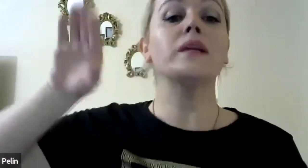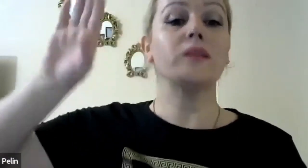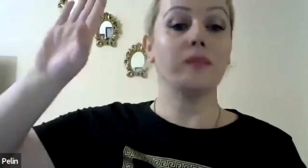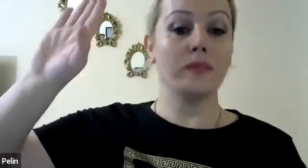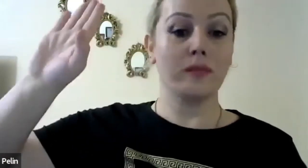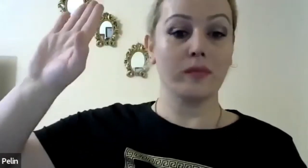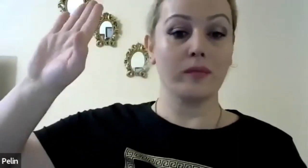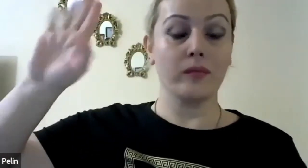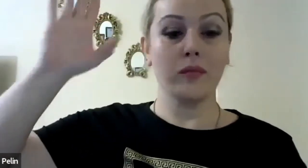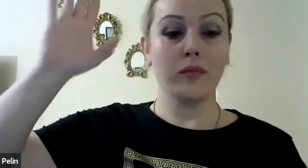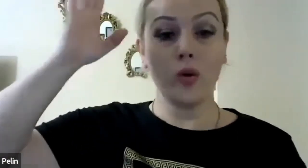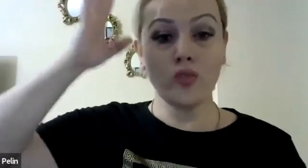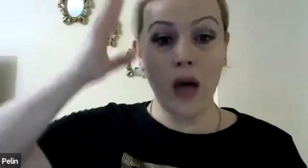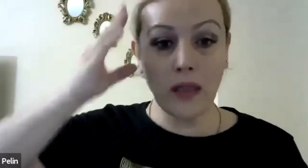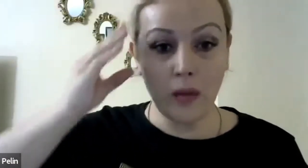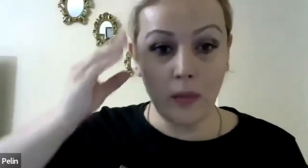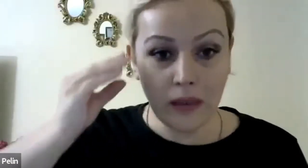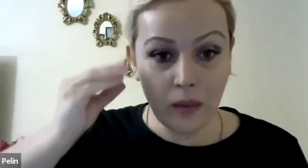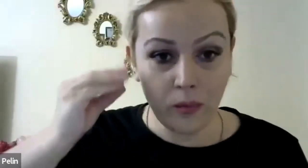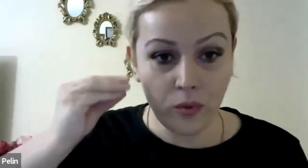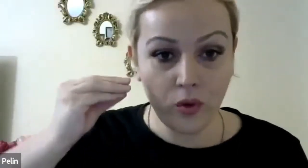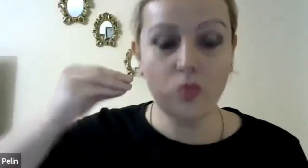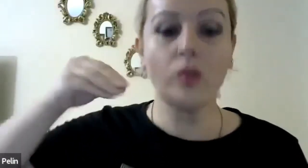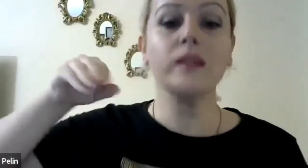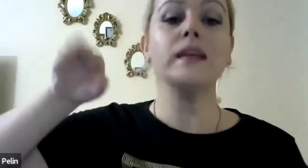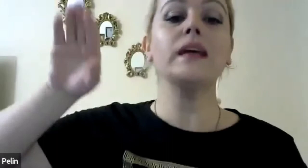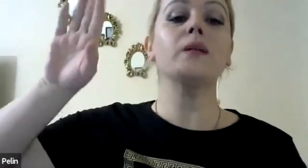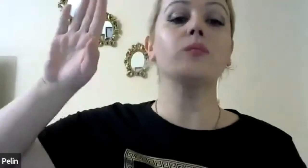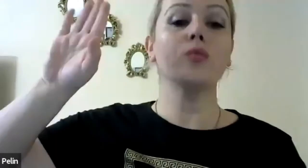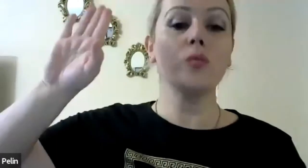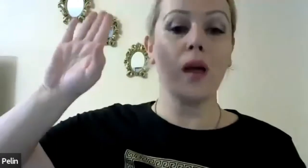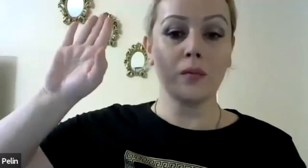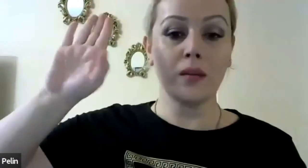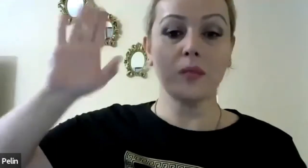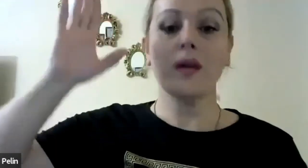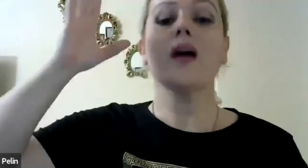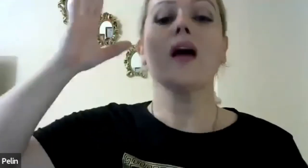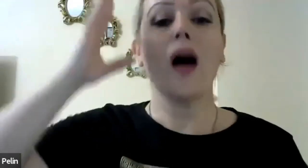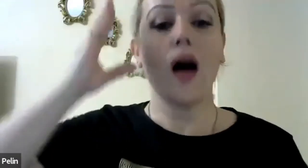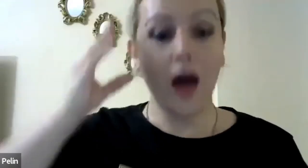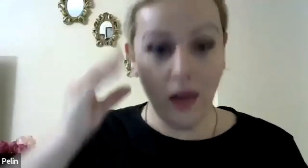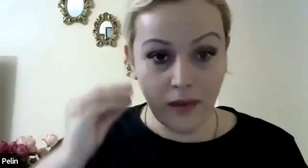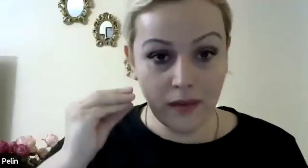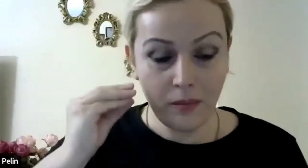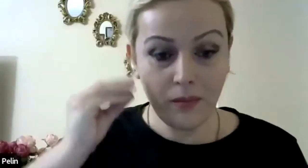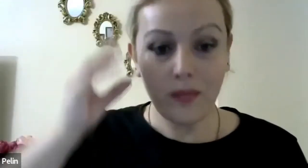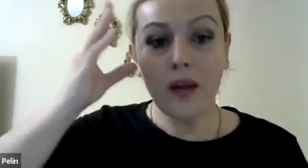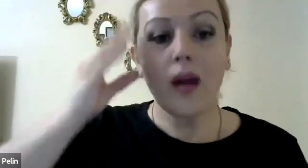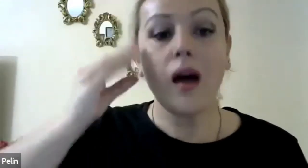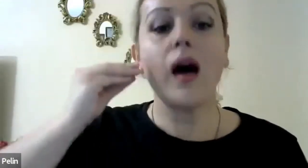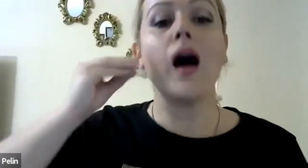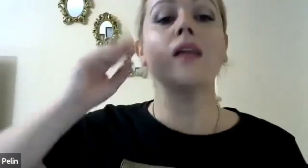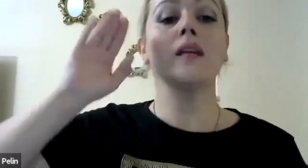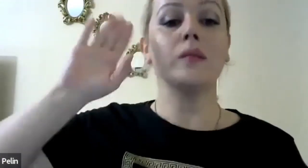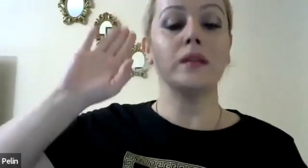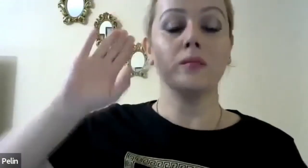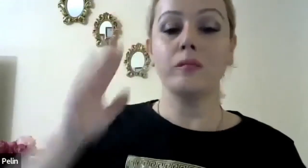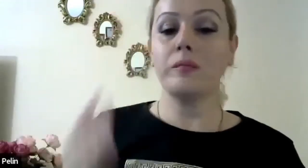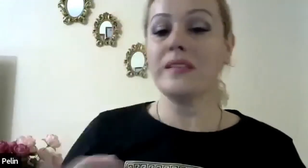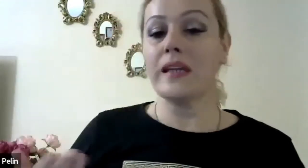Anlamadım. Önce anlamak yapıyorum, sonra değil yapıyorum, anlamadım. Anladım. Anlamadım. Mesela bir